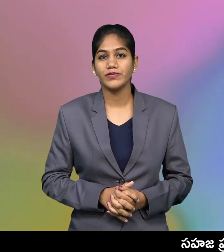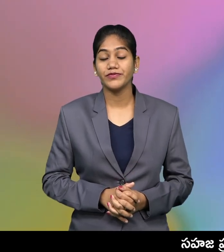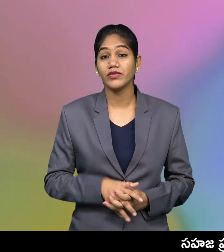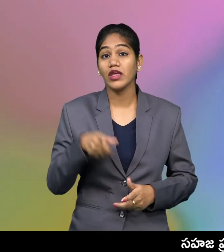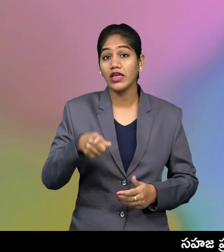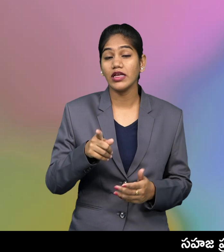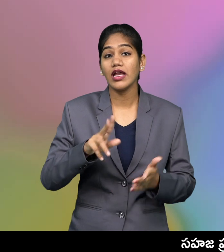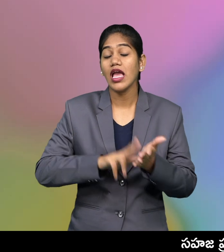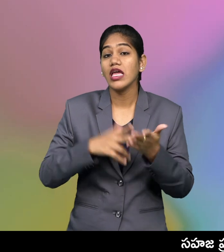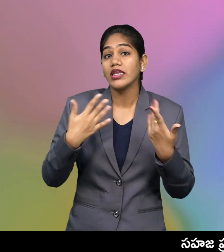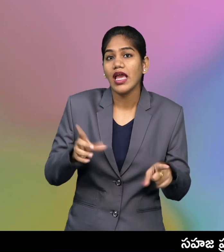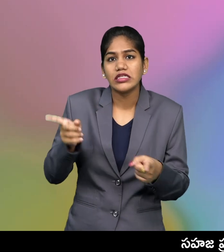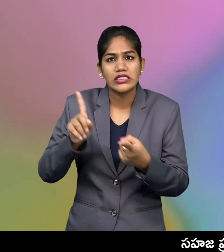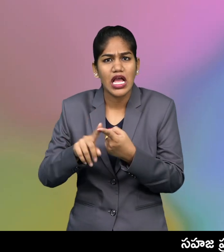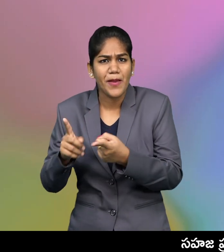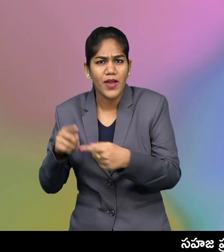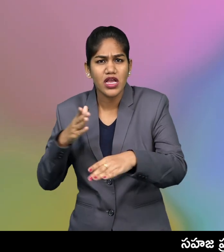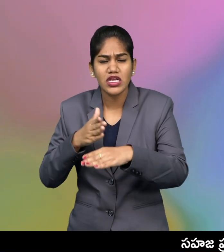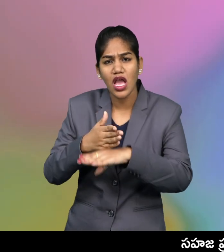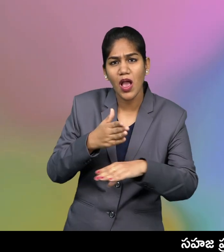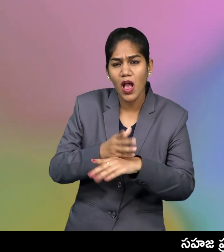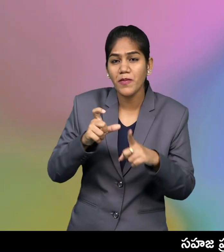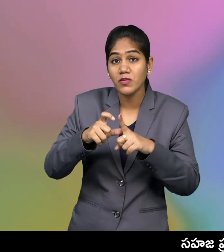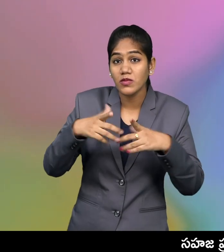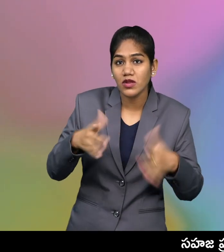సహజ ప్రమాదాలు ఎల్లప్పుడూ సహజమైనవి కావు.